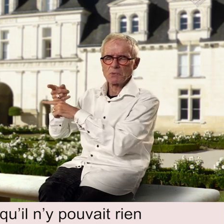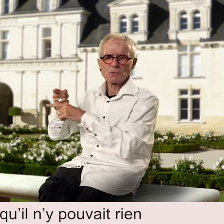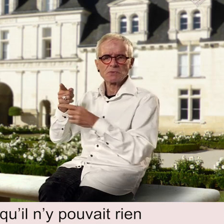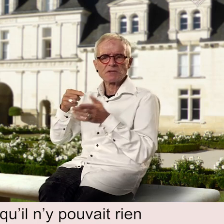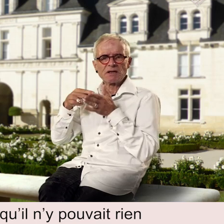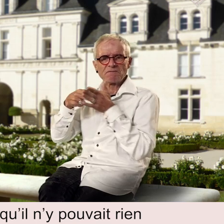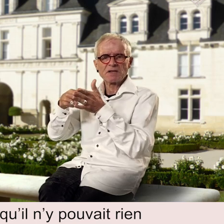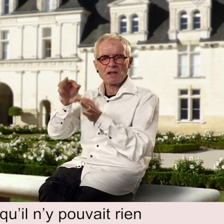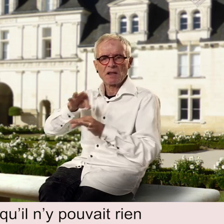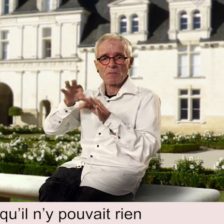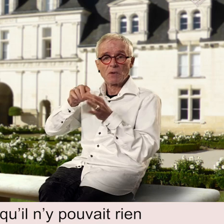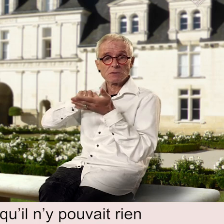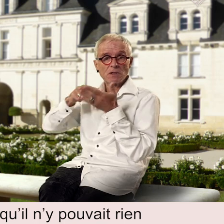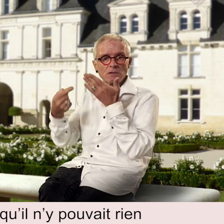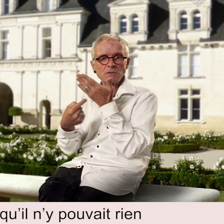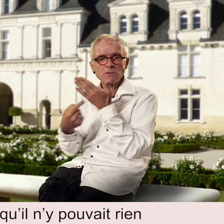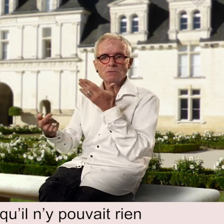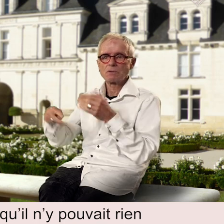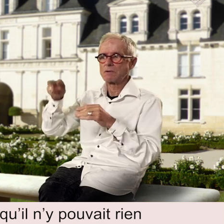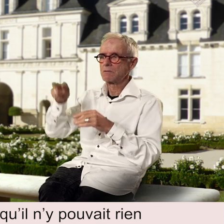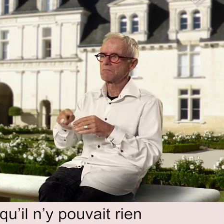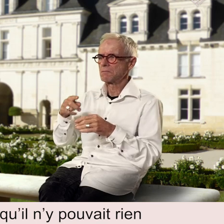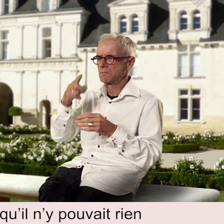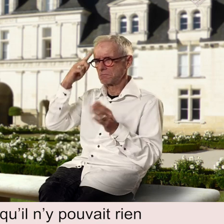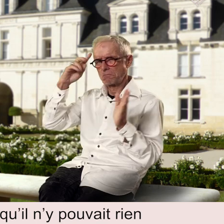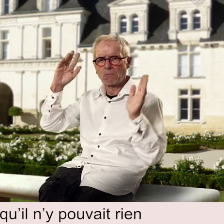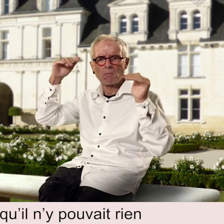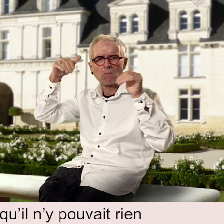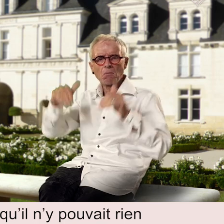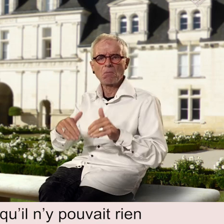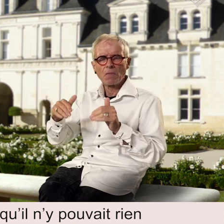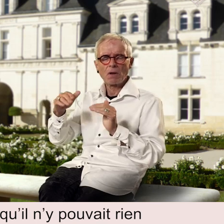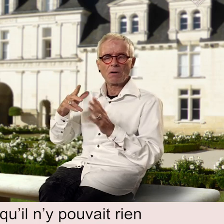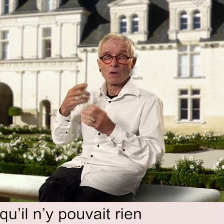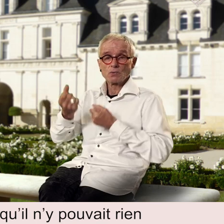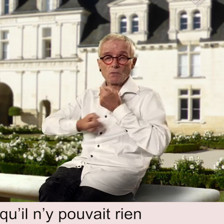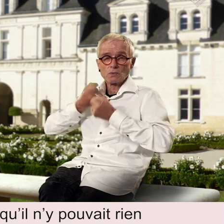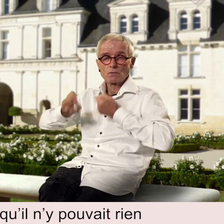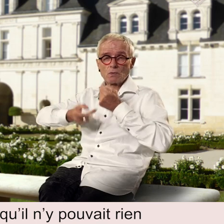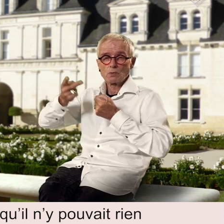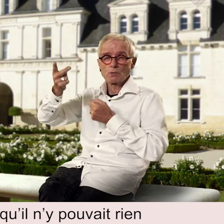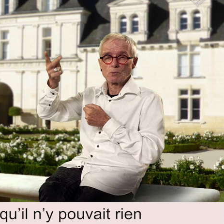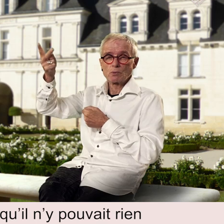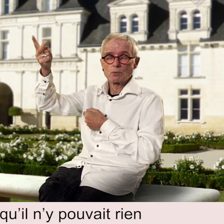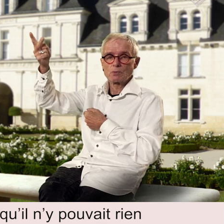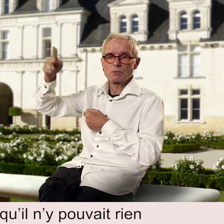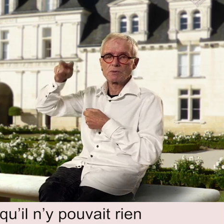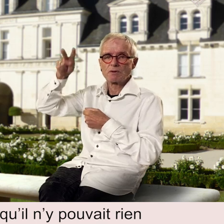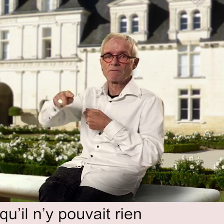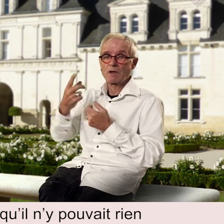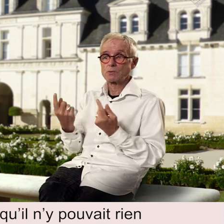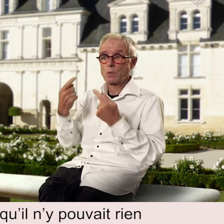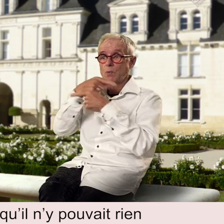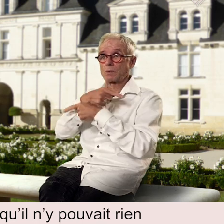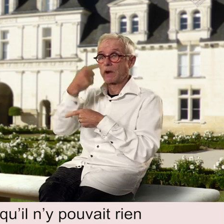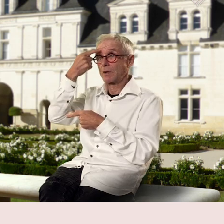d'infidélité et de trahison. Désespéré de trouver une si grande augmentation de douleur, où il avait espéré de se consoler de